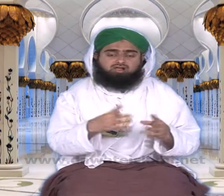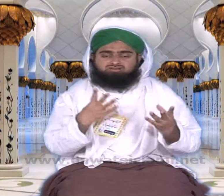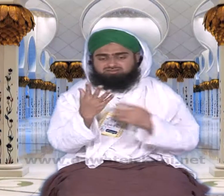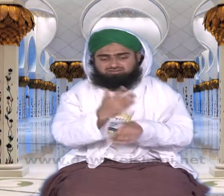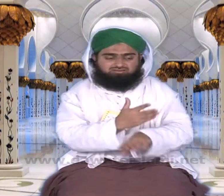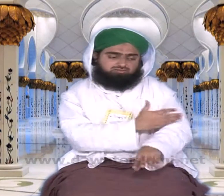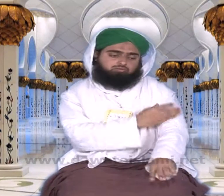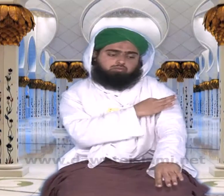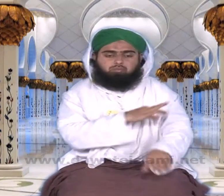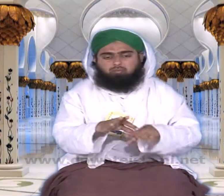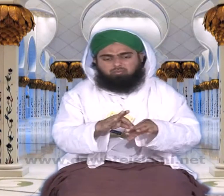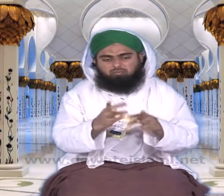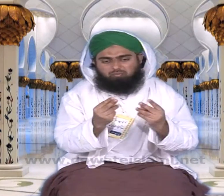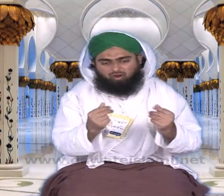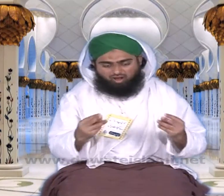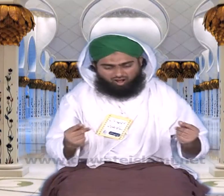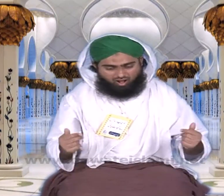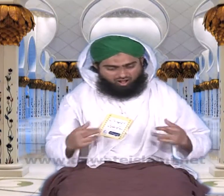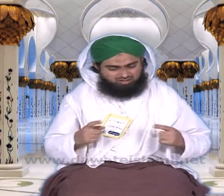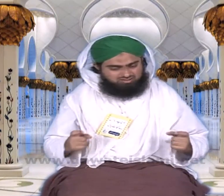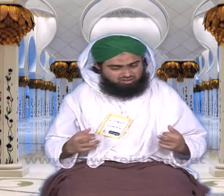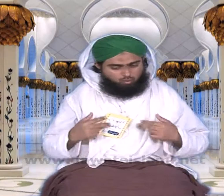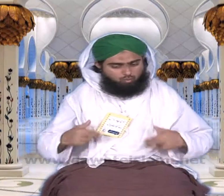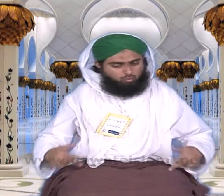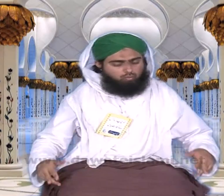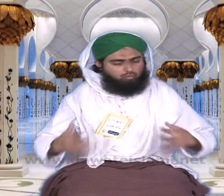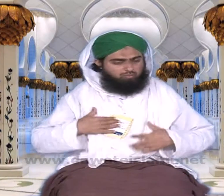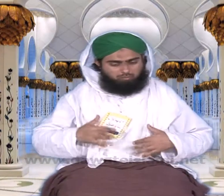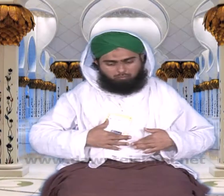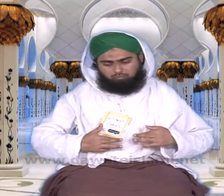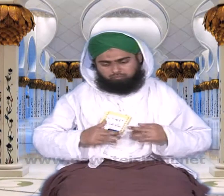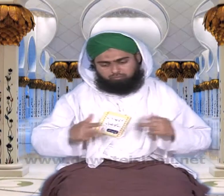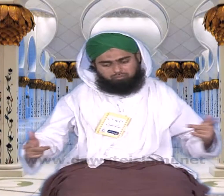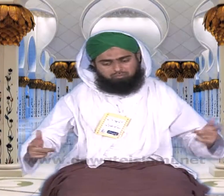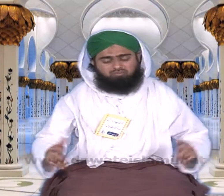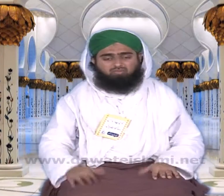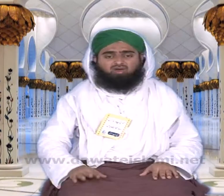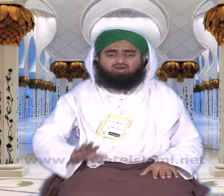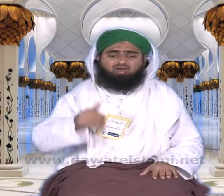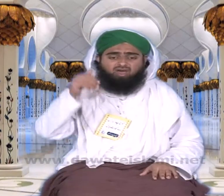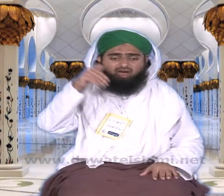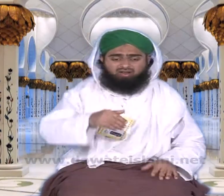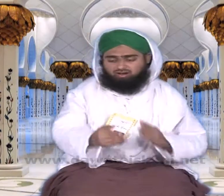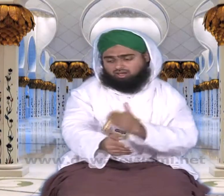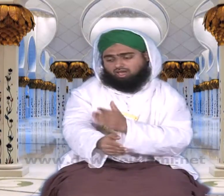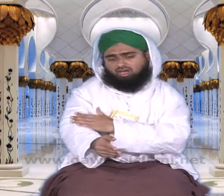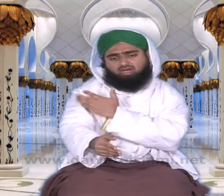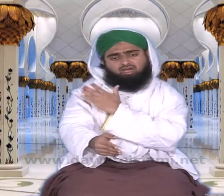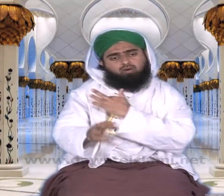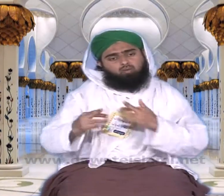نے ان کے بدن کا کیا بنایا آہ مٹی نے ان کا بدن کھا ڈالا ان کے پیٹ پھٹ گئے ان